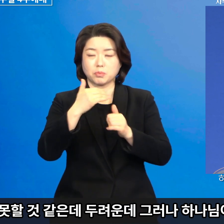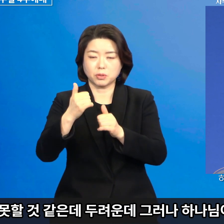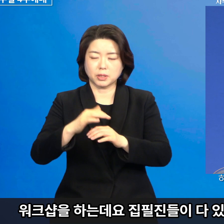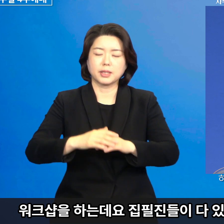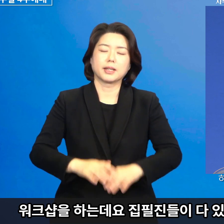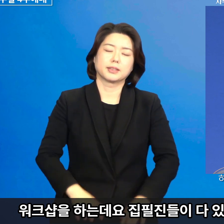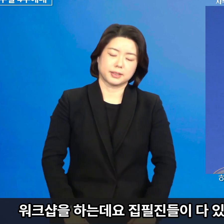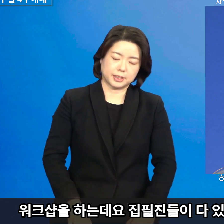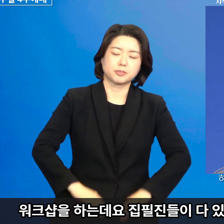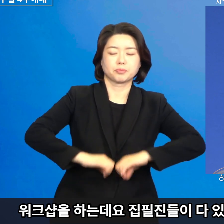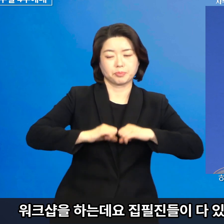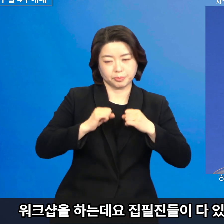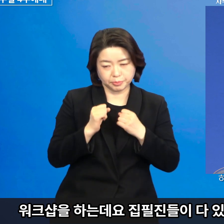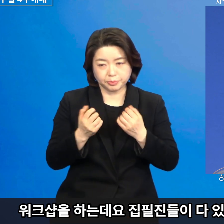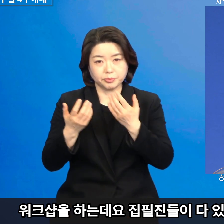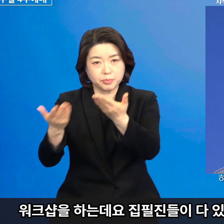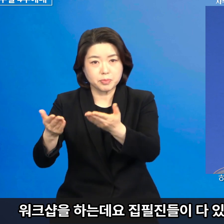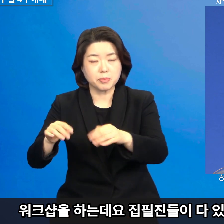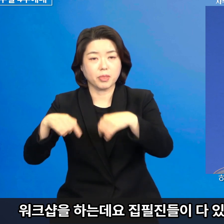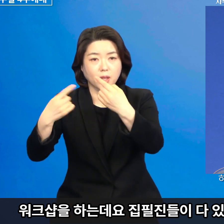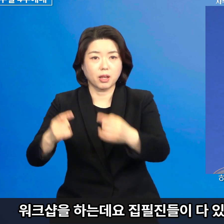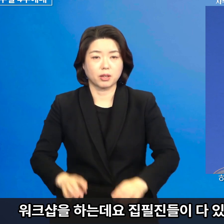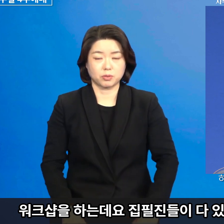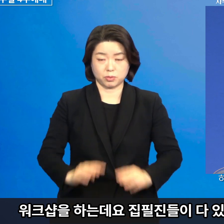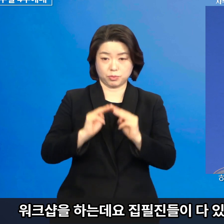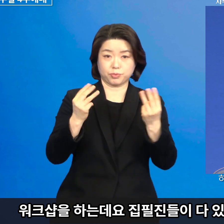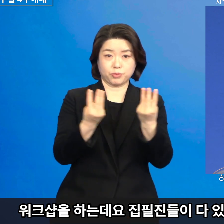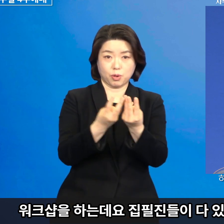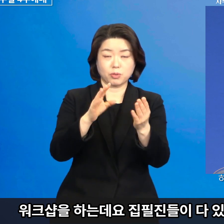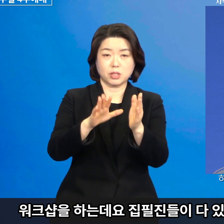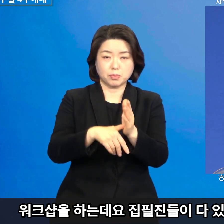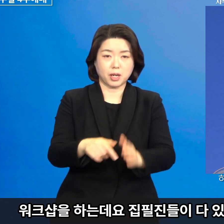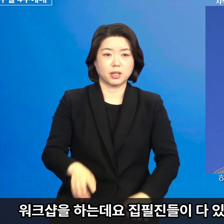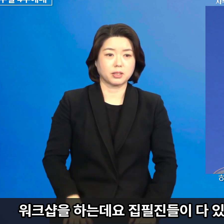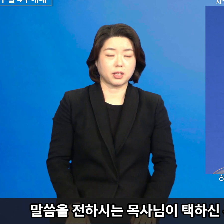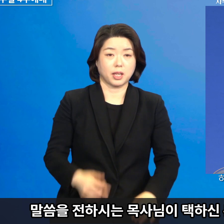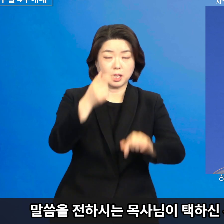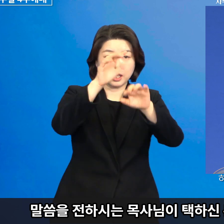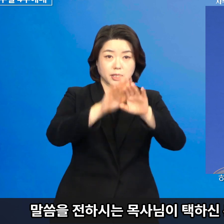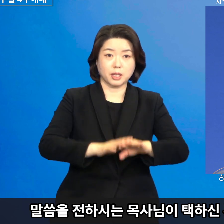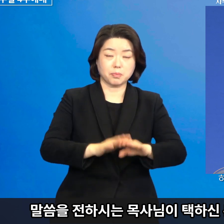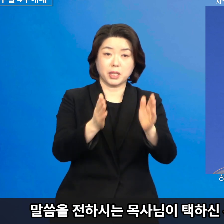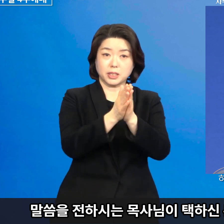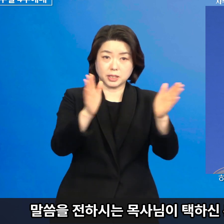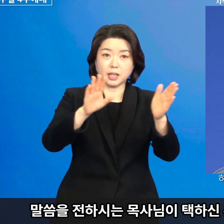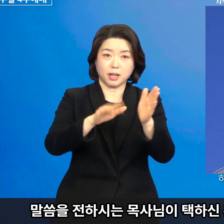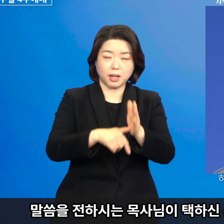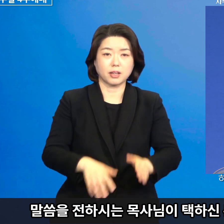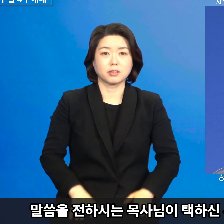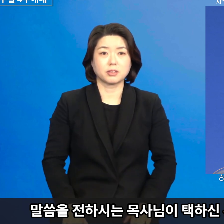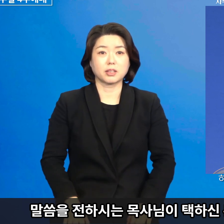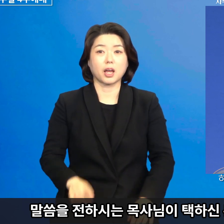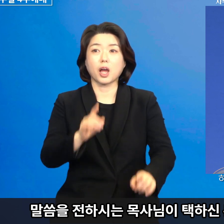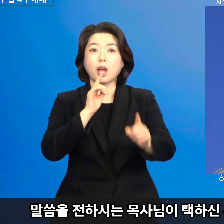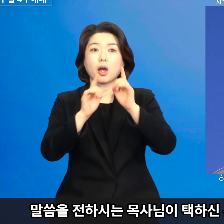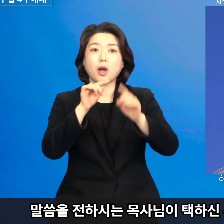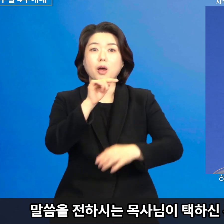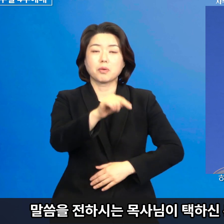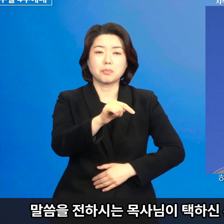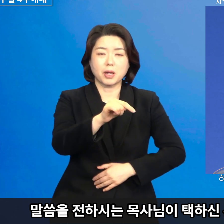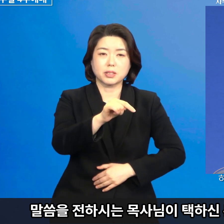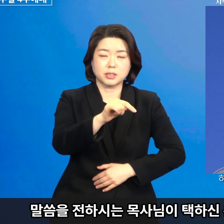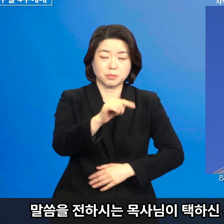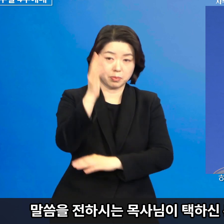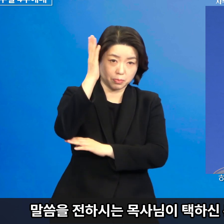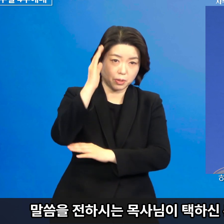갔습니다. 워크숍을 하는데요, 집필진들이 다 있었고 이제 오프닝 예배를 드리는데 말씀을 전하신 목사님이 택하신 본문이